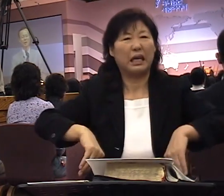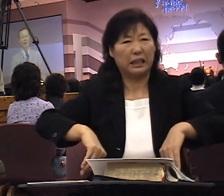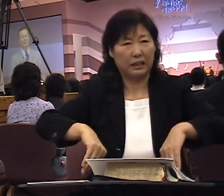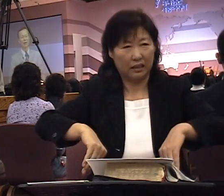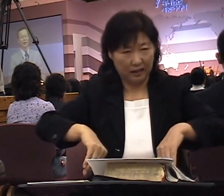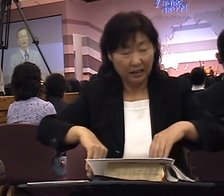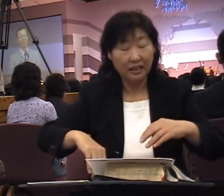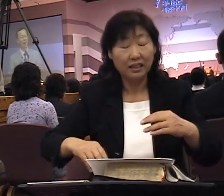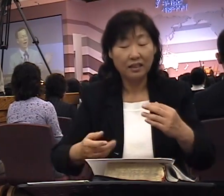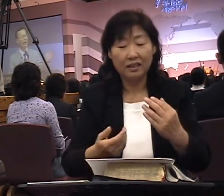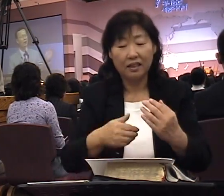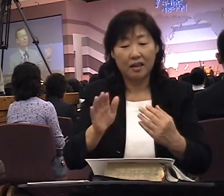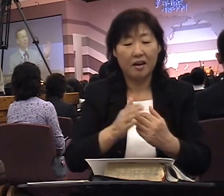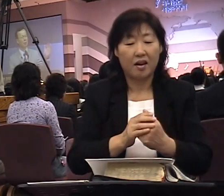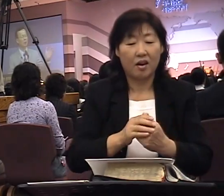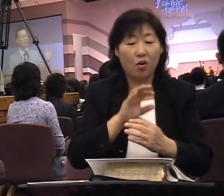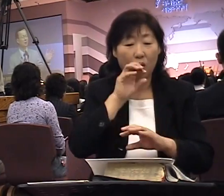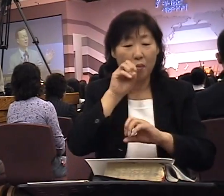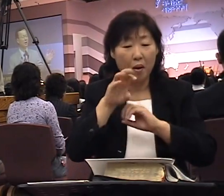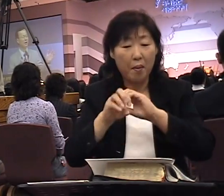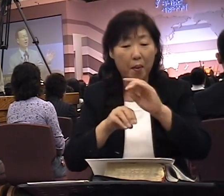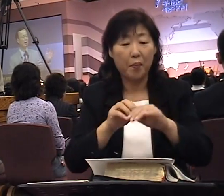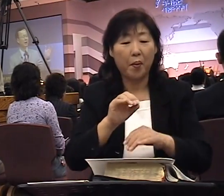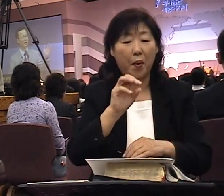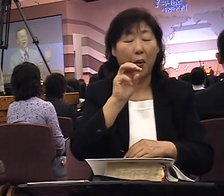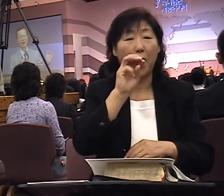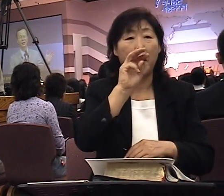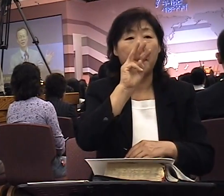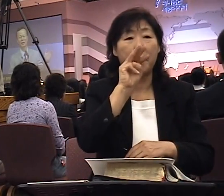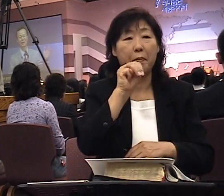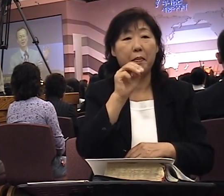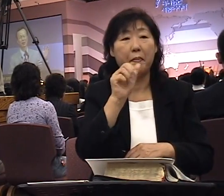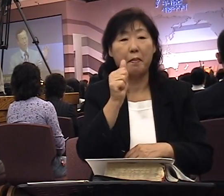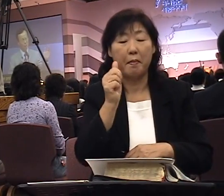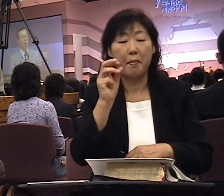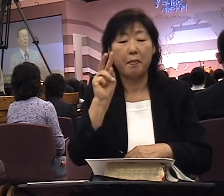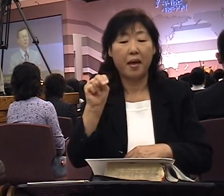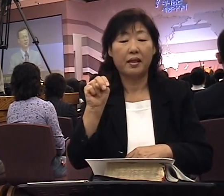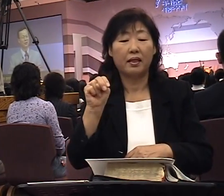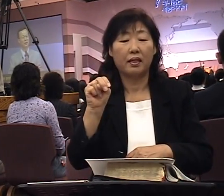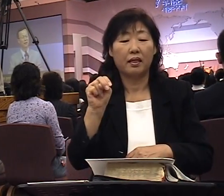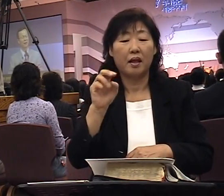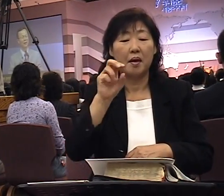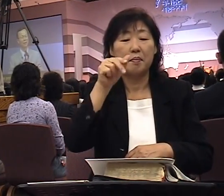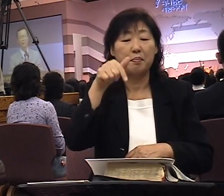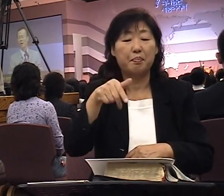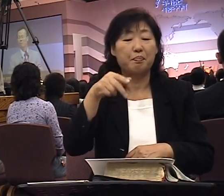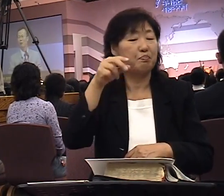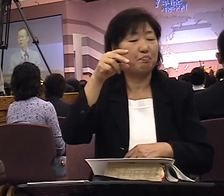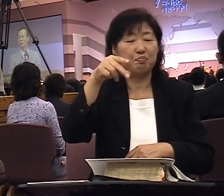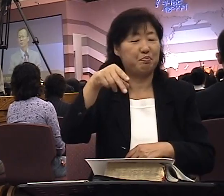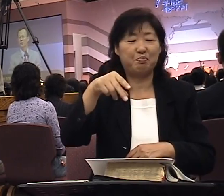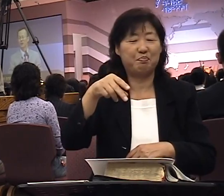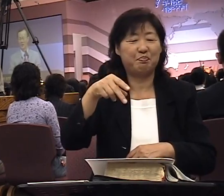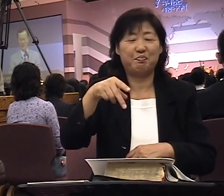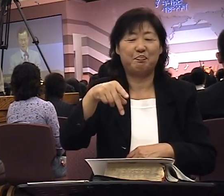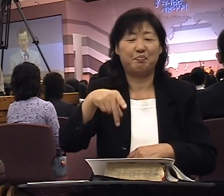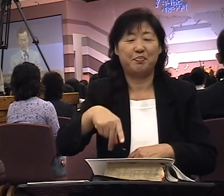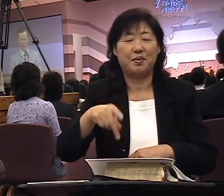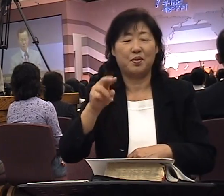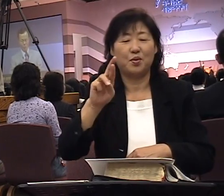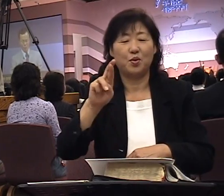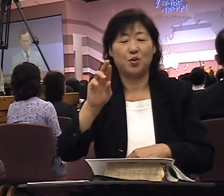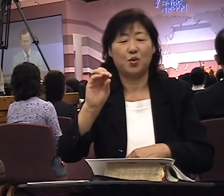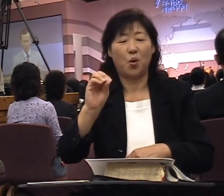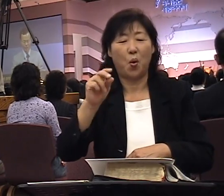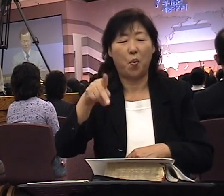남겼다고 합니다. Man proposes, God disposes. Man proposes,